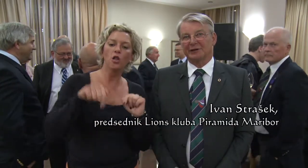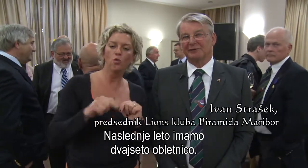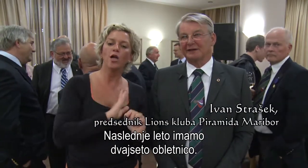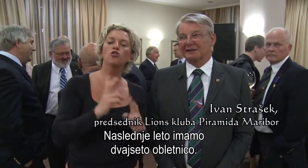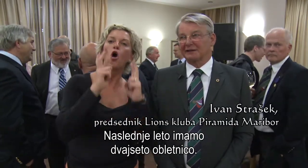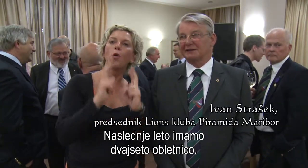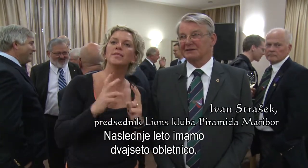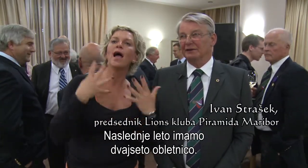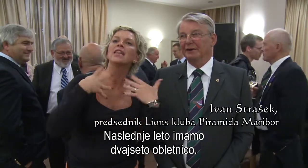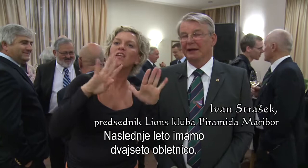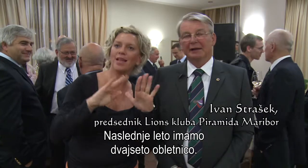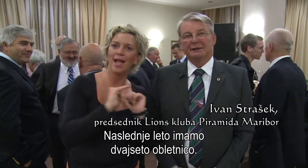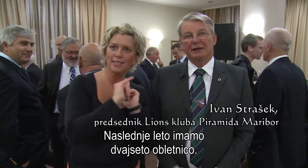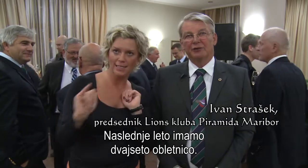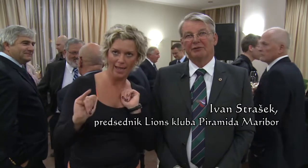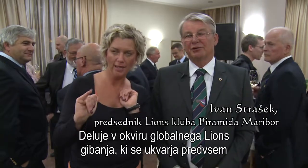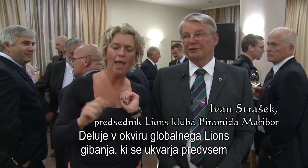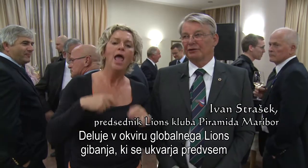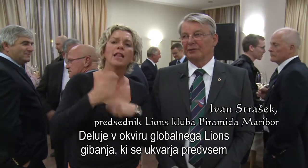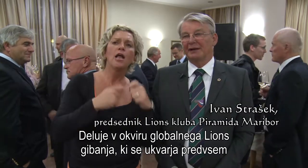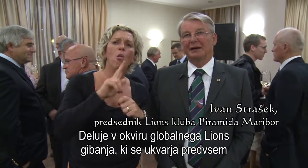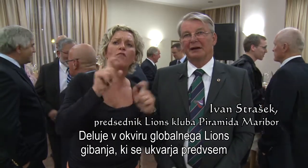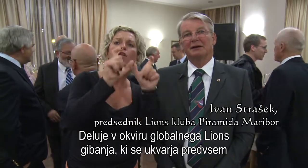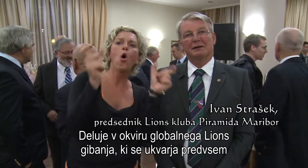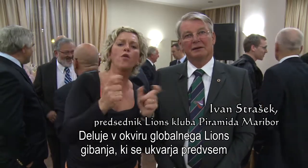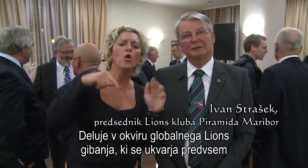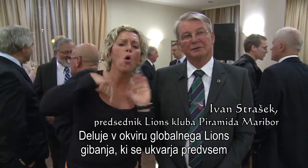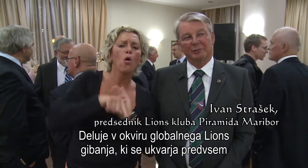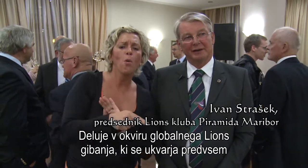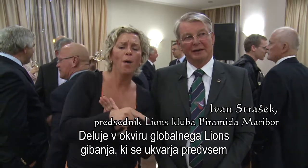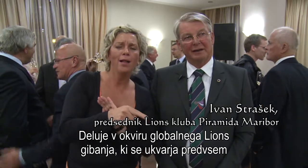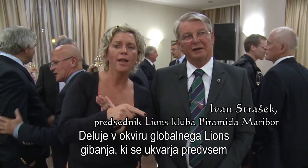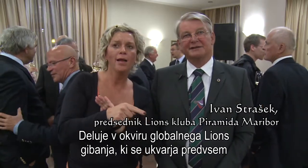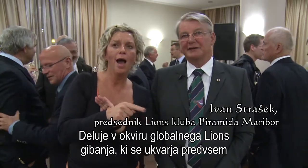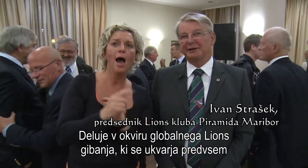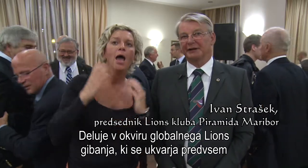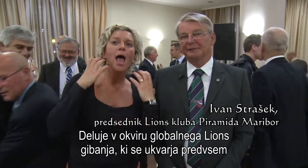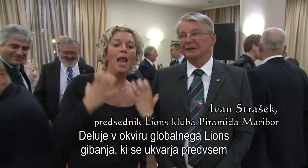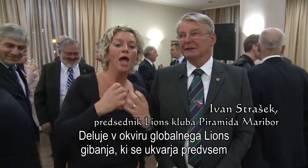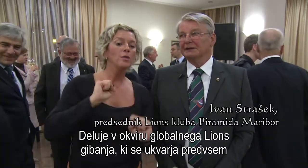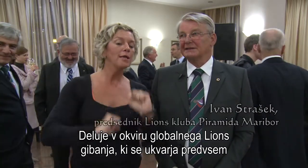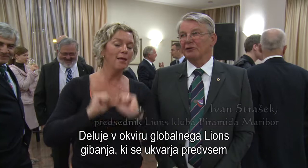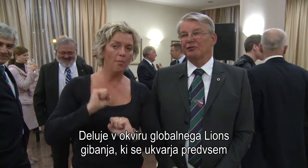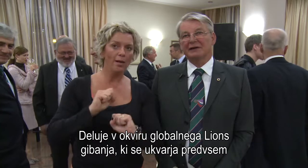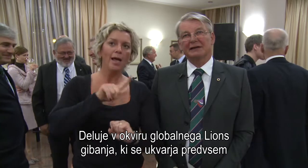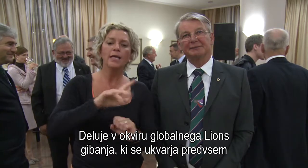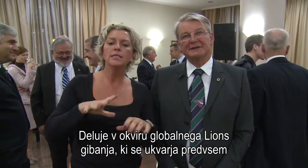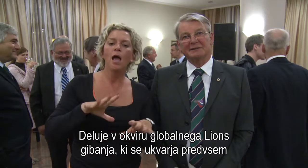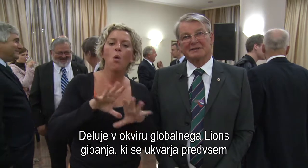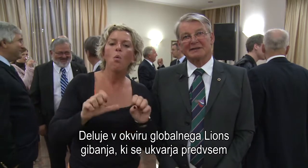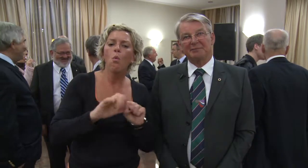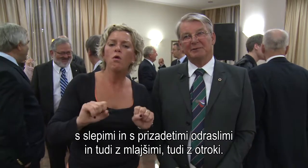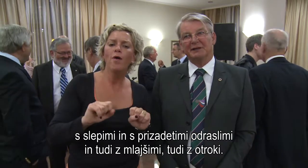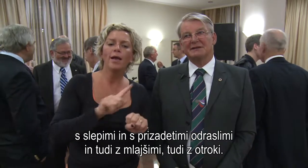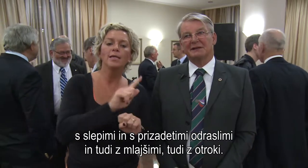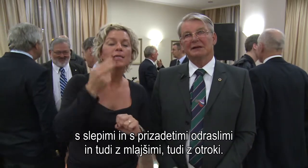leto imamo 20-letnico. Deluje v okviru globalnega Lions gibanja, ki se ukvarja predvsem